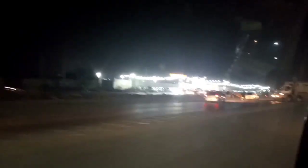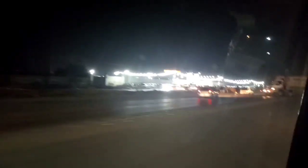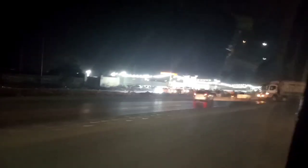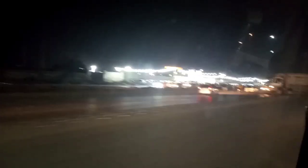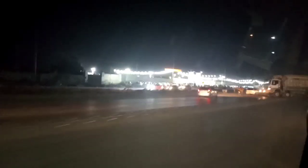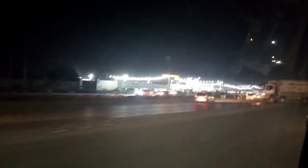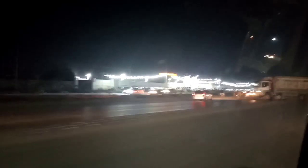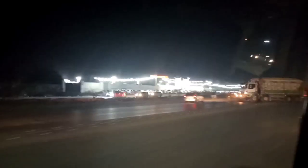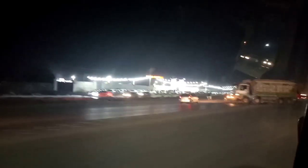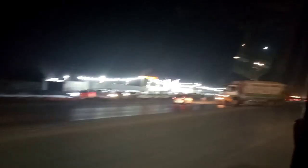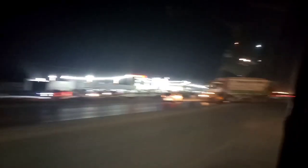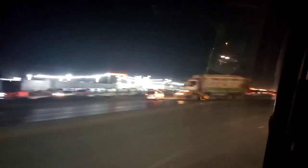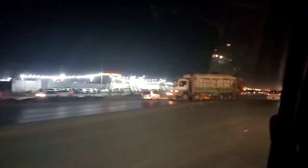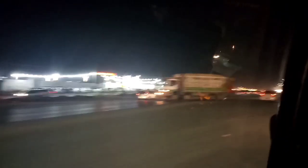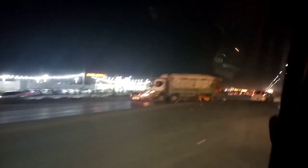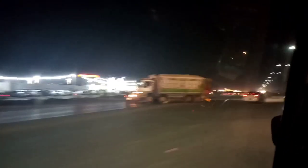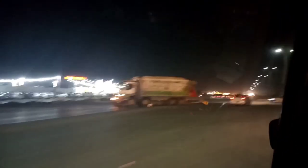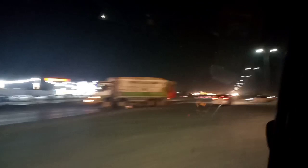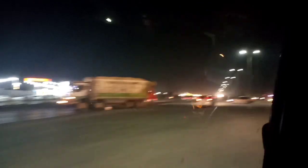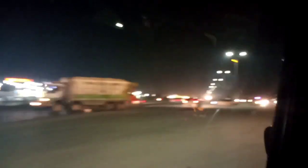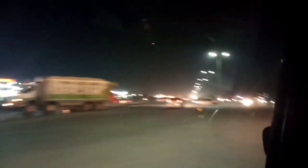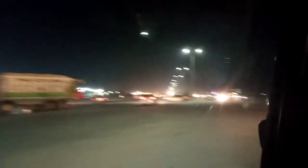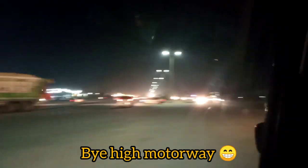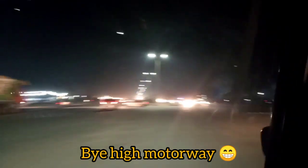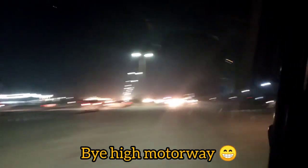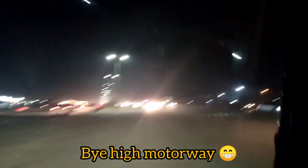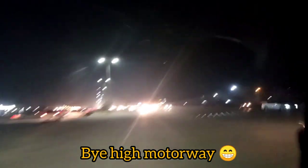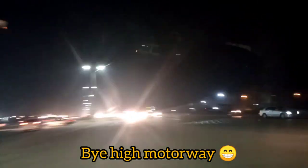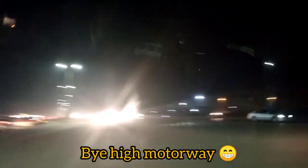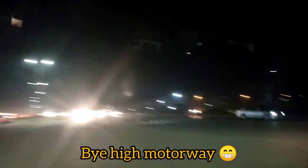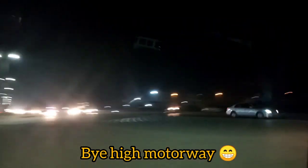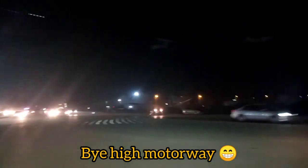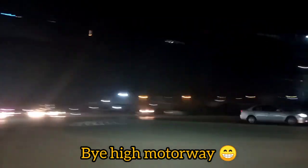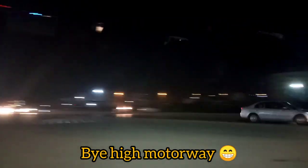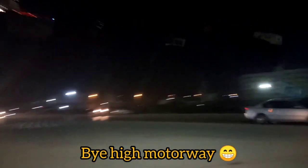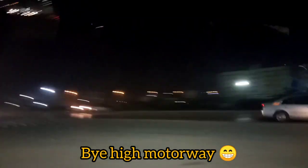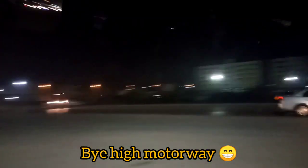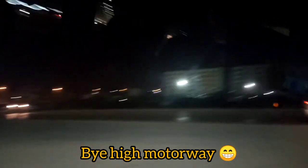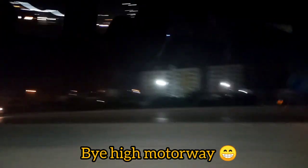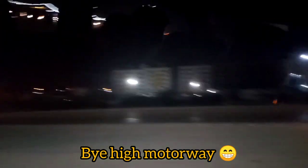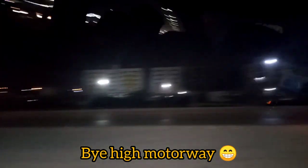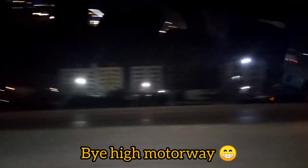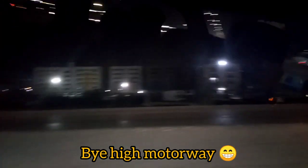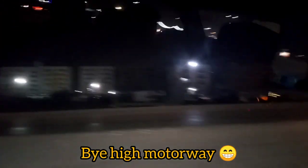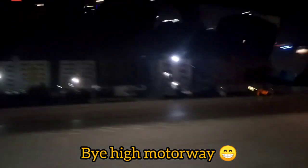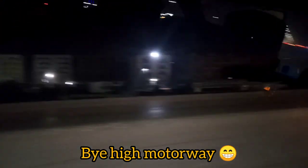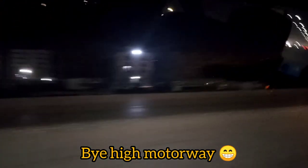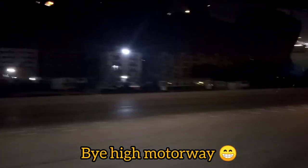इधर सही है, ये बोले सही है। अगले दफा आएंगे बंद होगा, अगले दफा हम आएंगे तो बंद होगा। क्यों